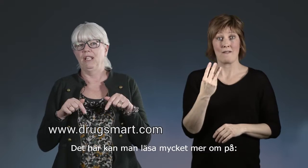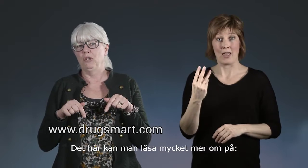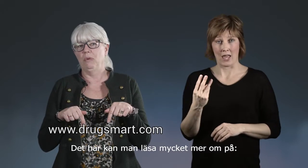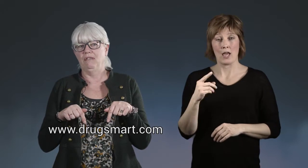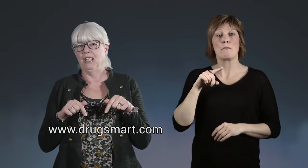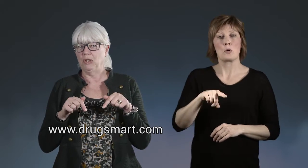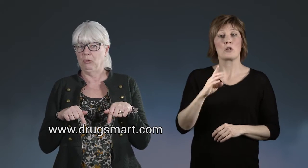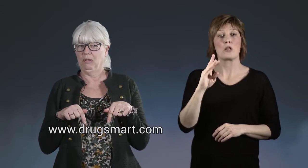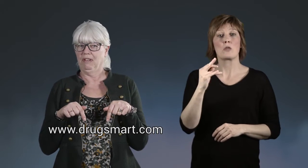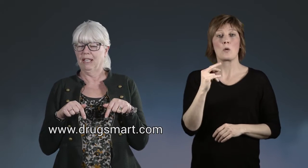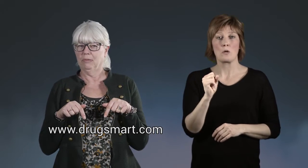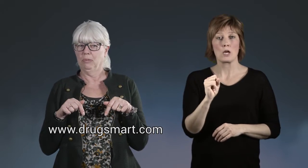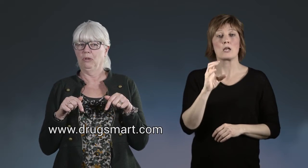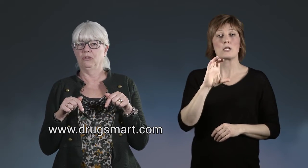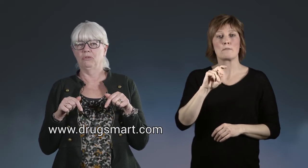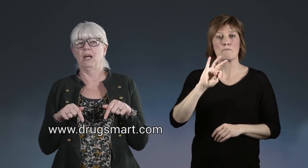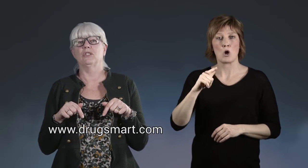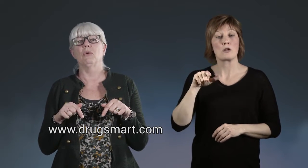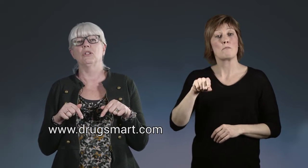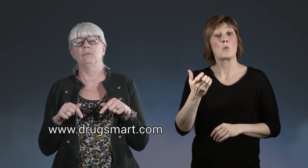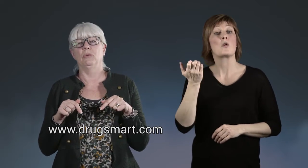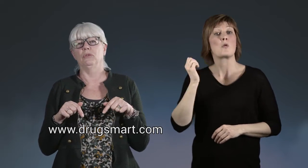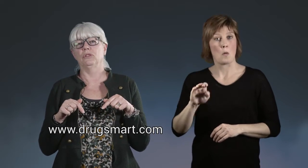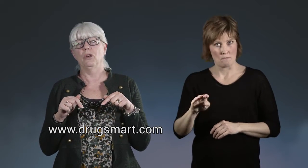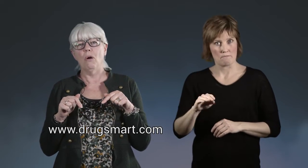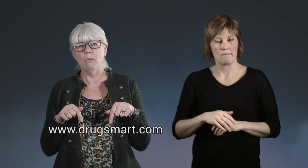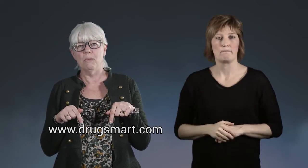.drugsmart.com.